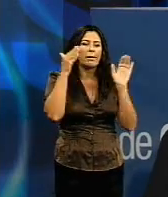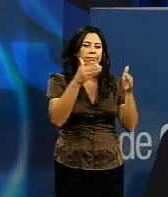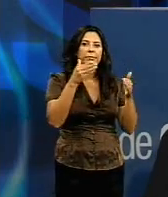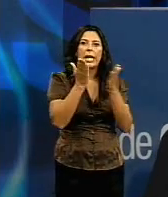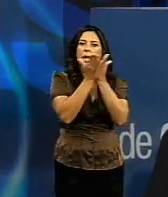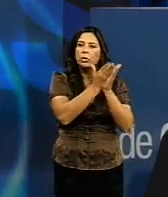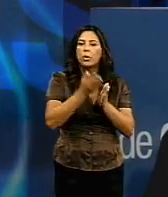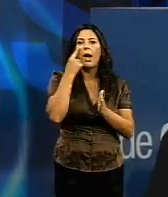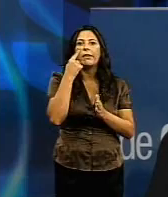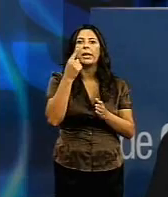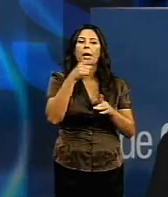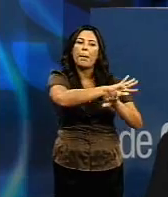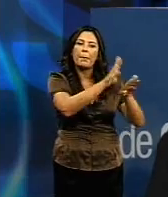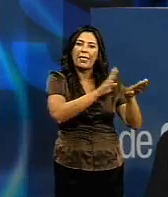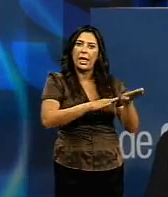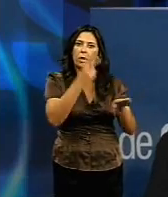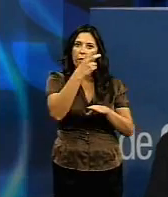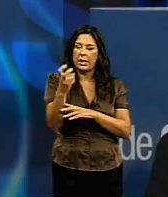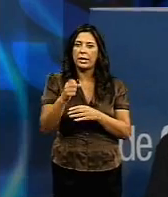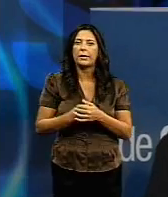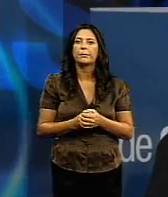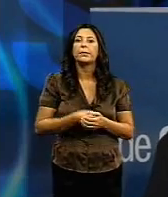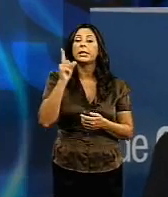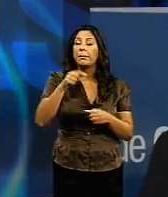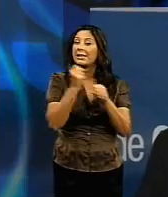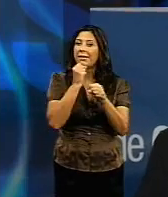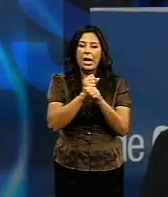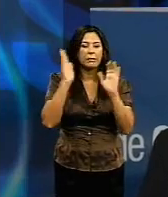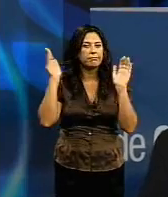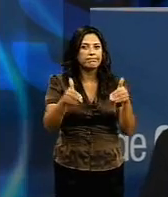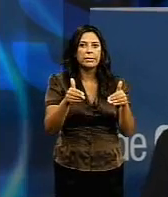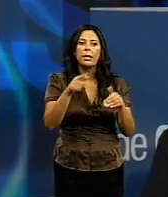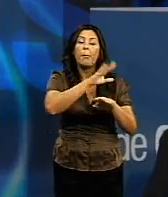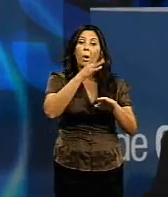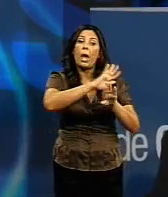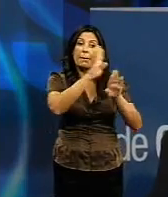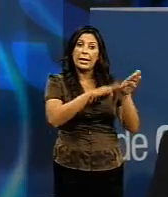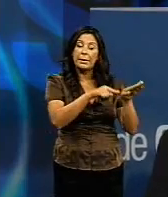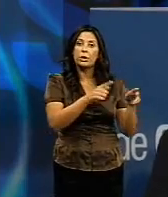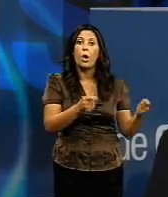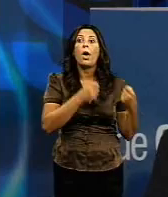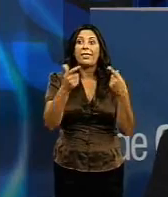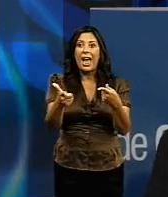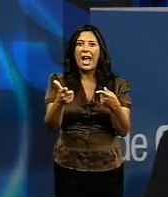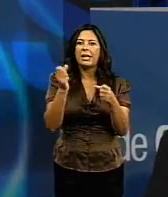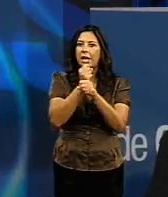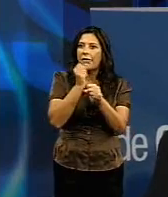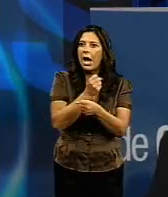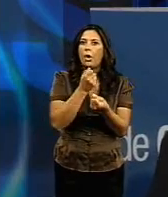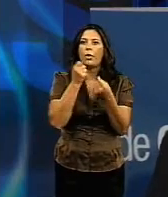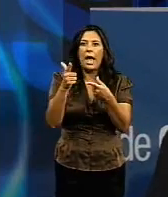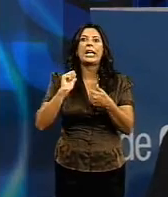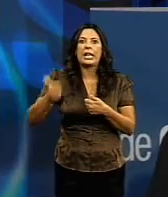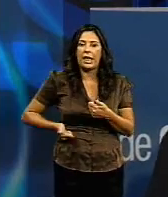las 200 plazas de residentes y sobre todo vamos a trabajar de lleno porque es un aparcamiento que le va a dar una gran infraestructura y trabajo y yo creo que